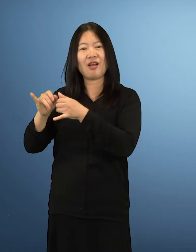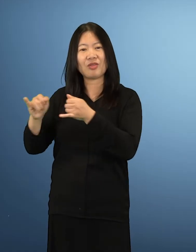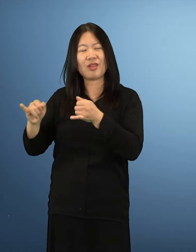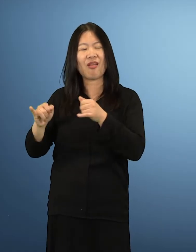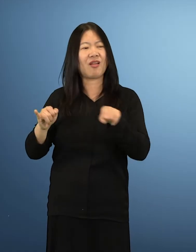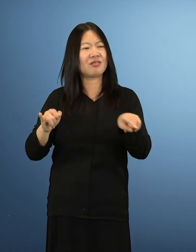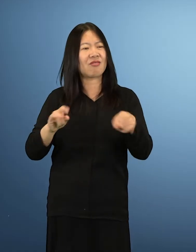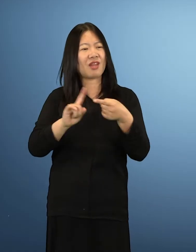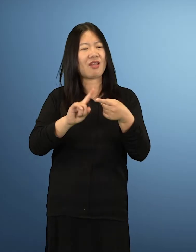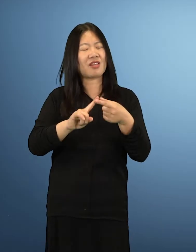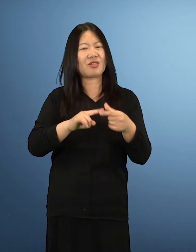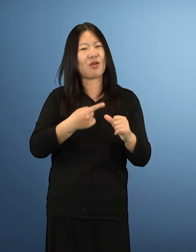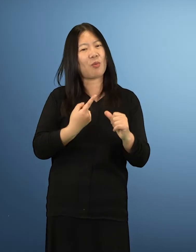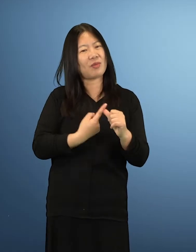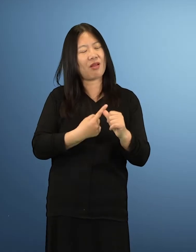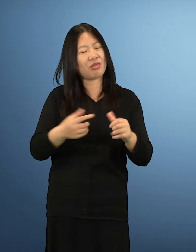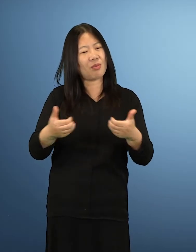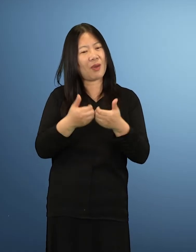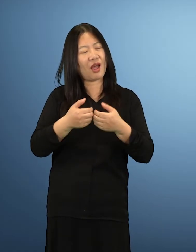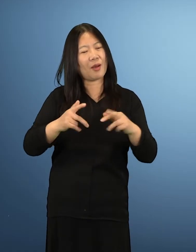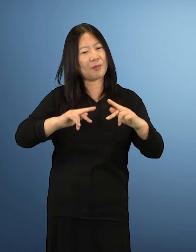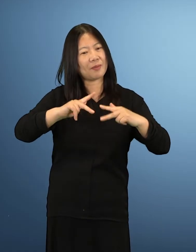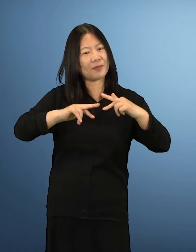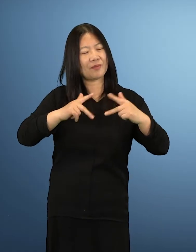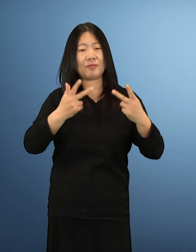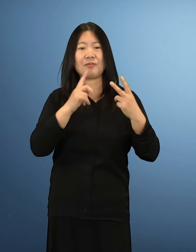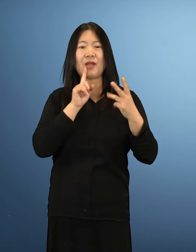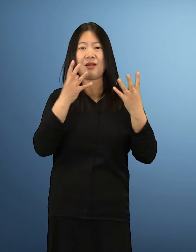막 말이 많던데